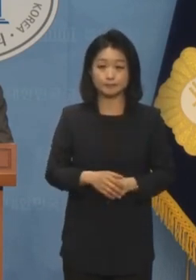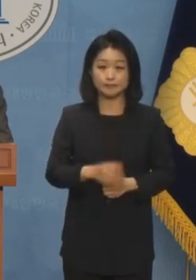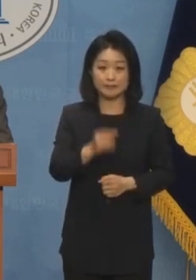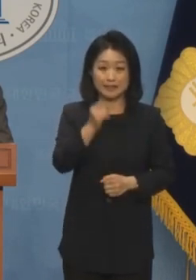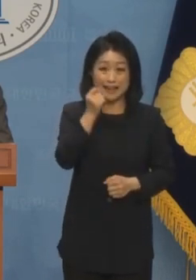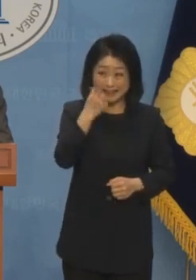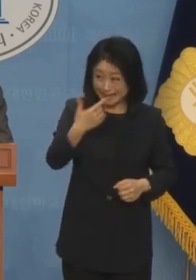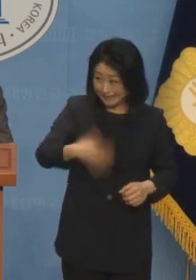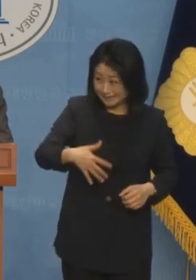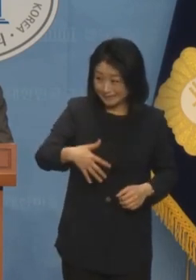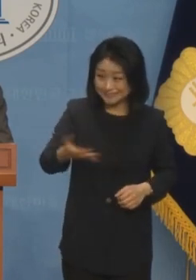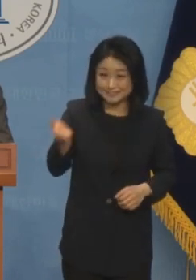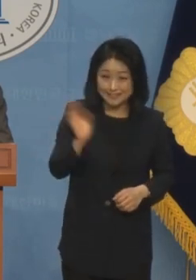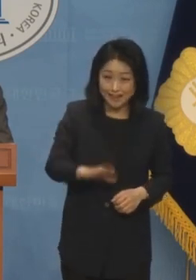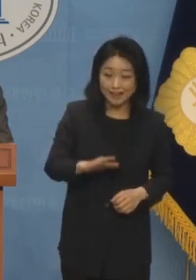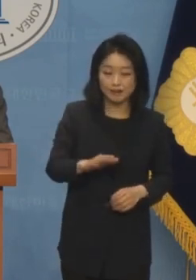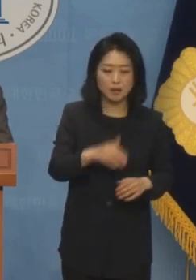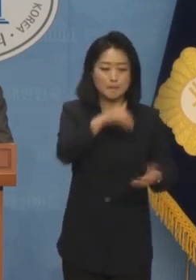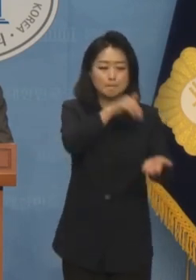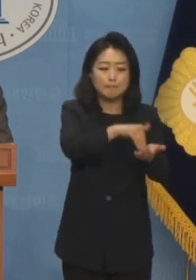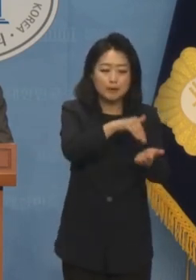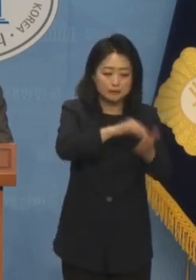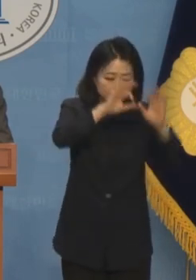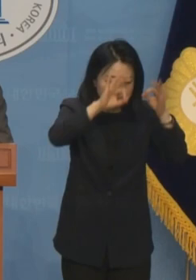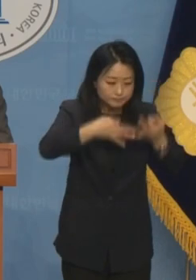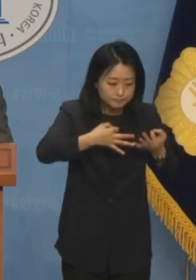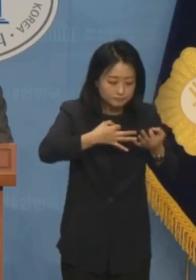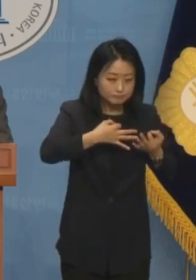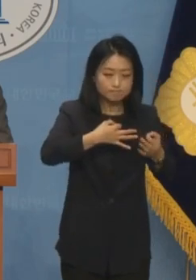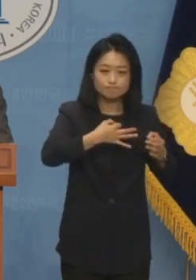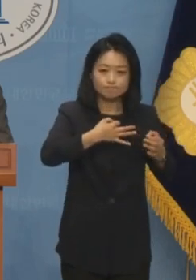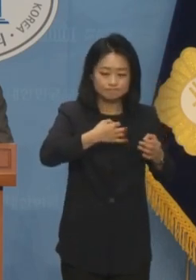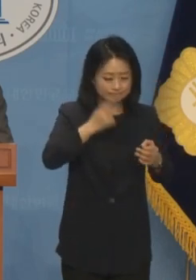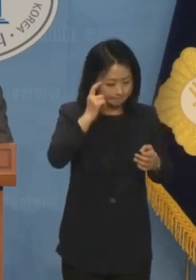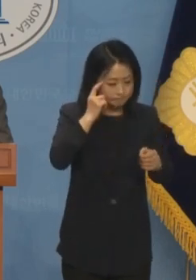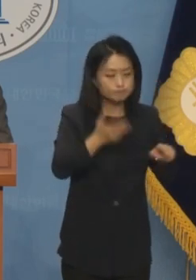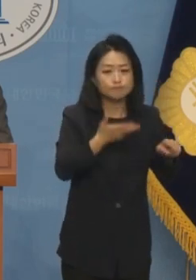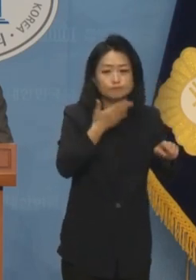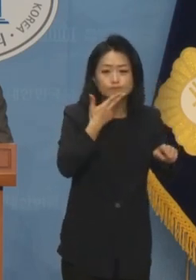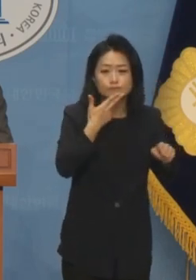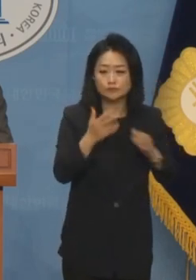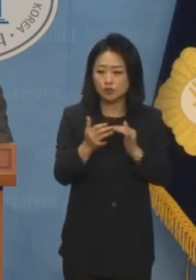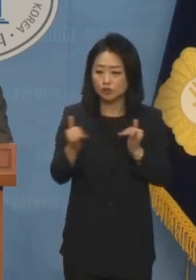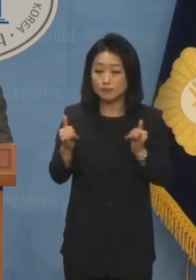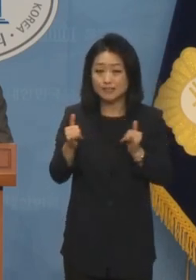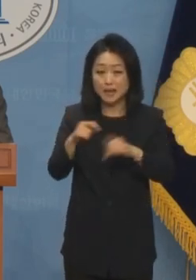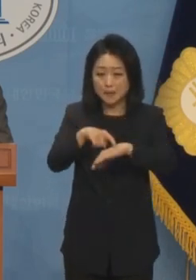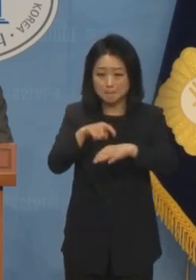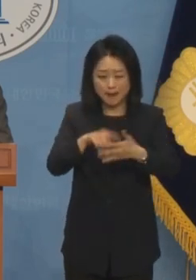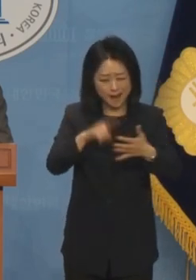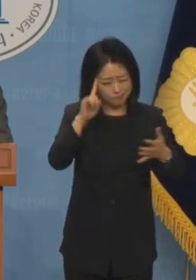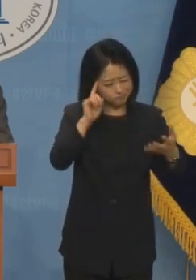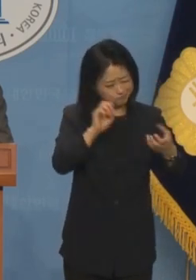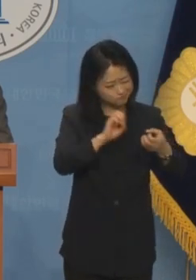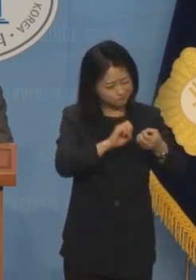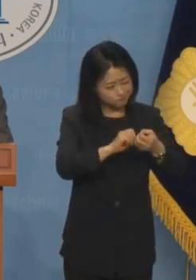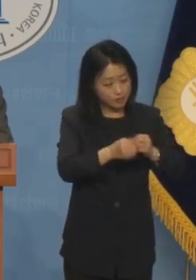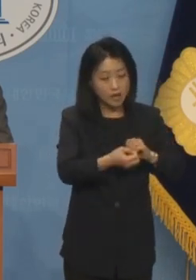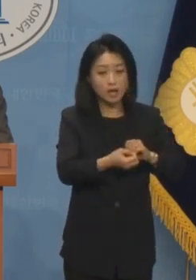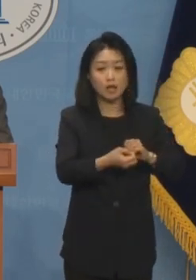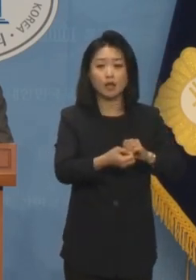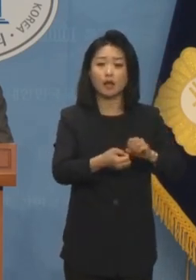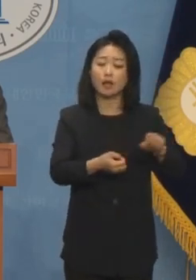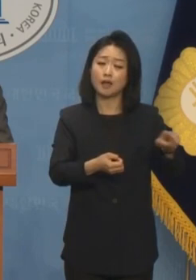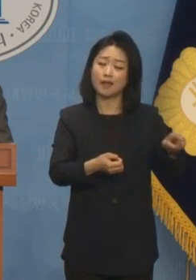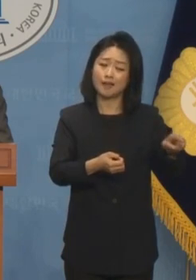않았습니다. 그럼에도 반성과 성찰은커녕 민의를 자의적으로 해석하고 오독하고 있는 곳이야말로